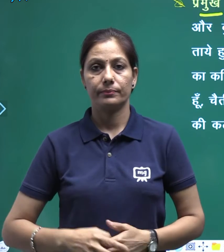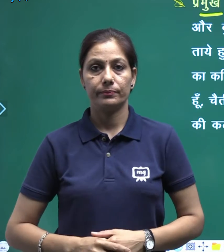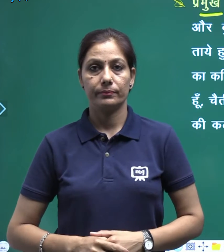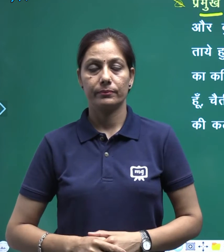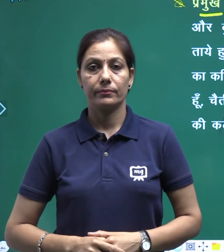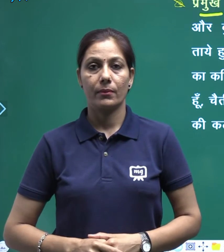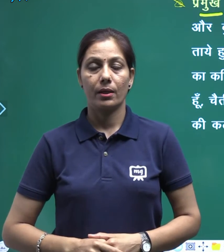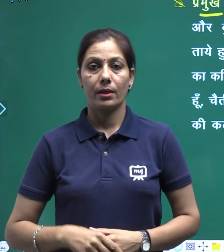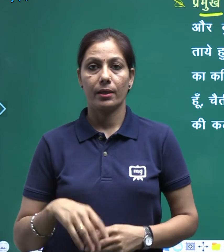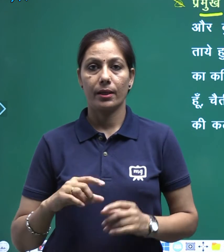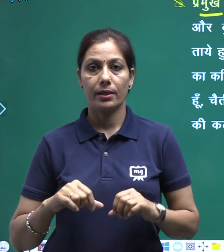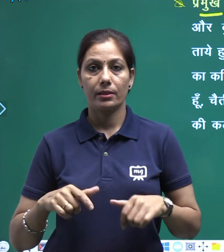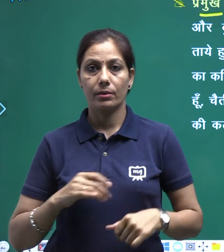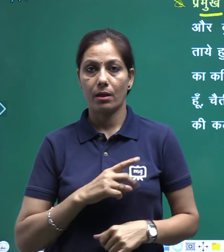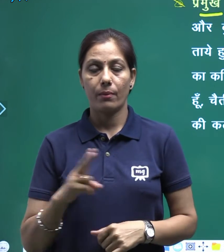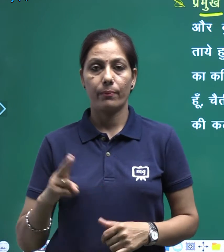धरती,